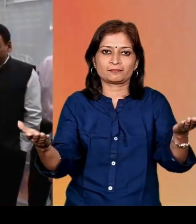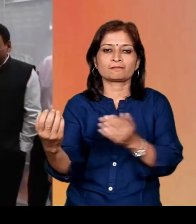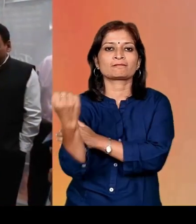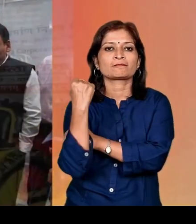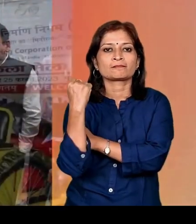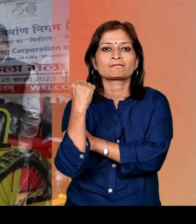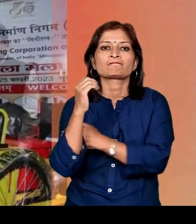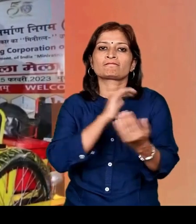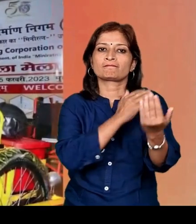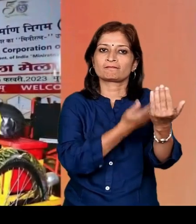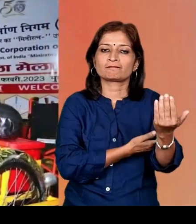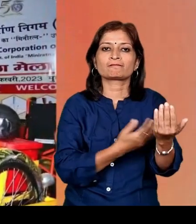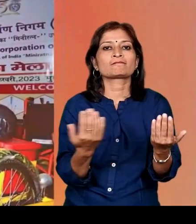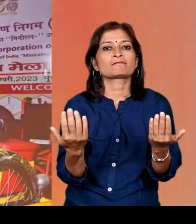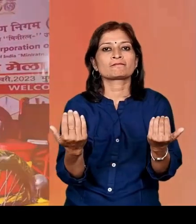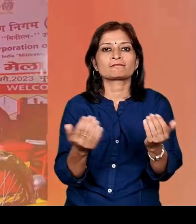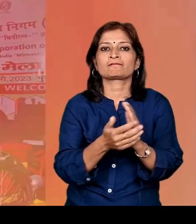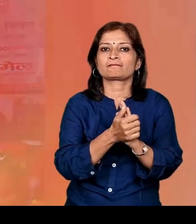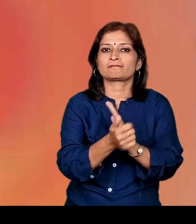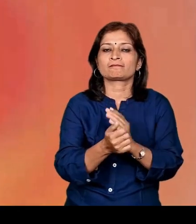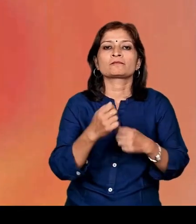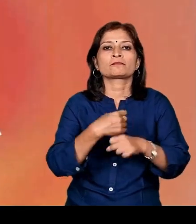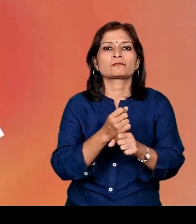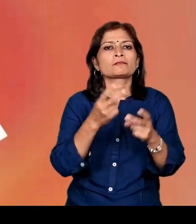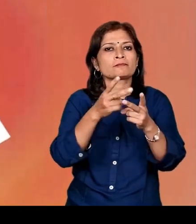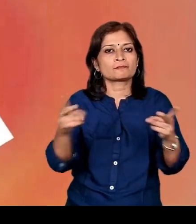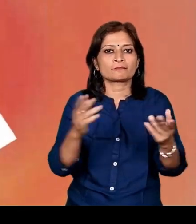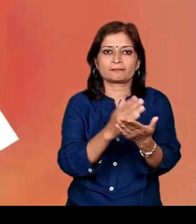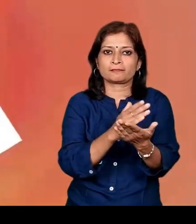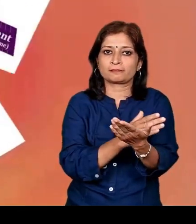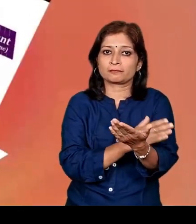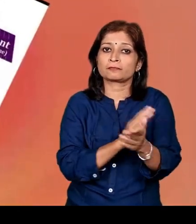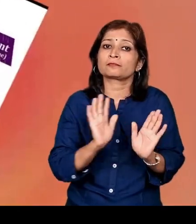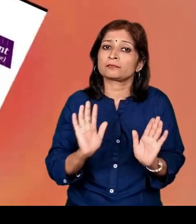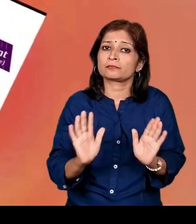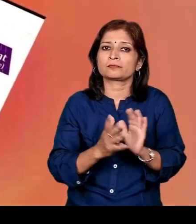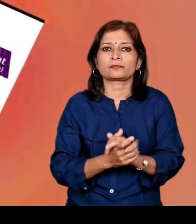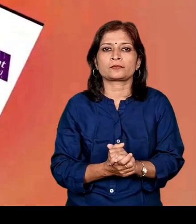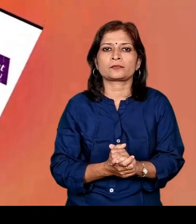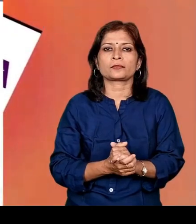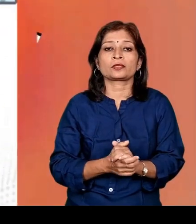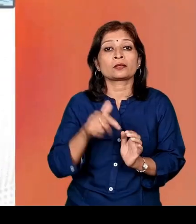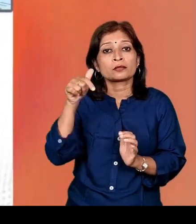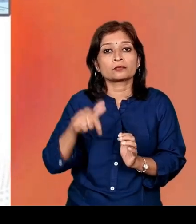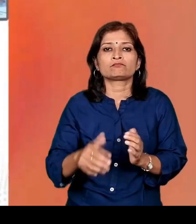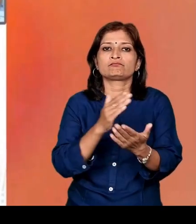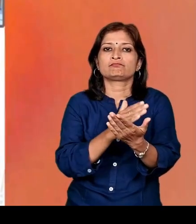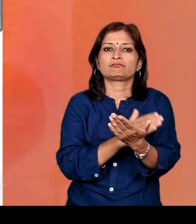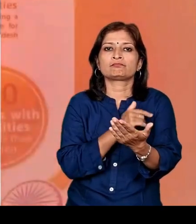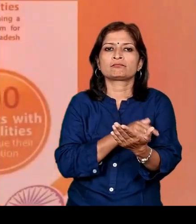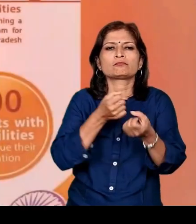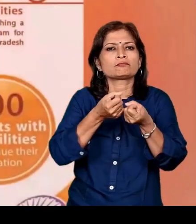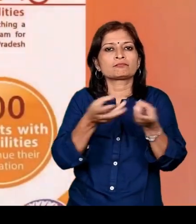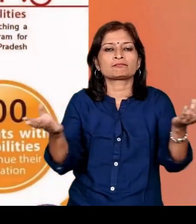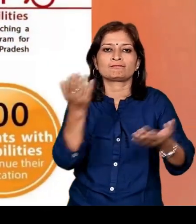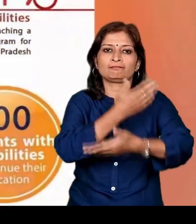सशक्त, समर्थ और सक्षम बनाने हेतु विभिन्न योजनाओं का निर्माण किया गया है, जिनके द्वारा व्यापक